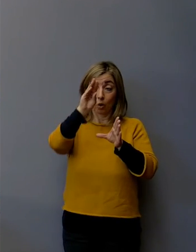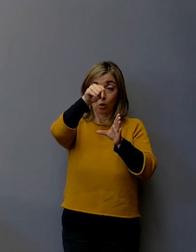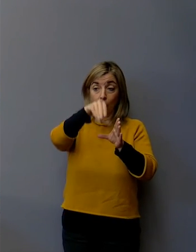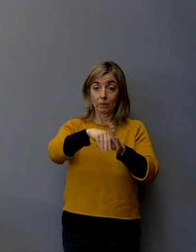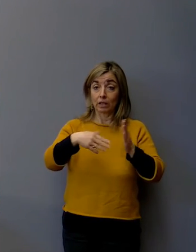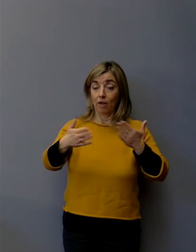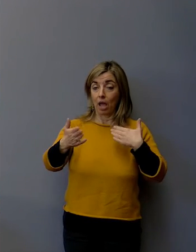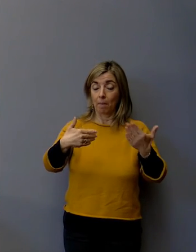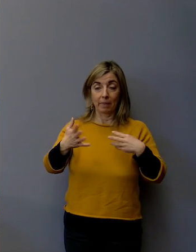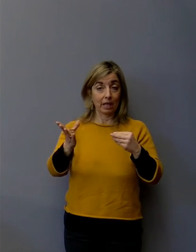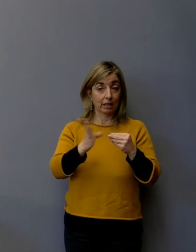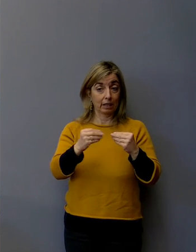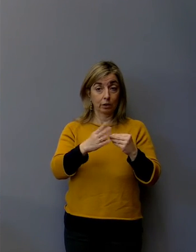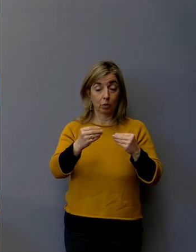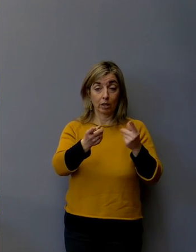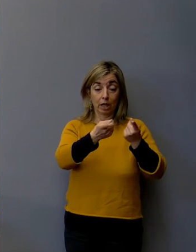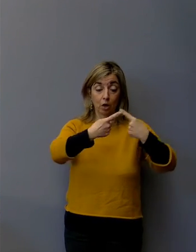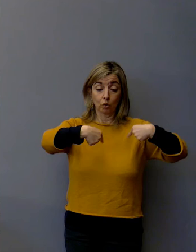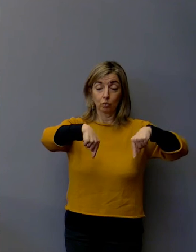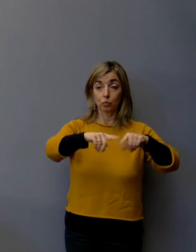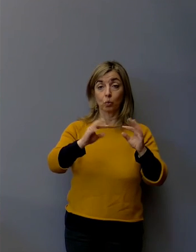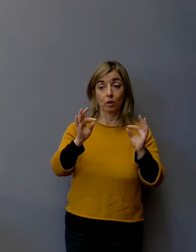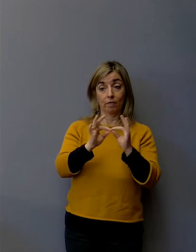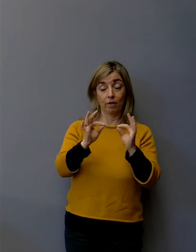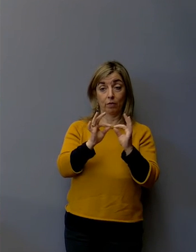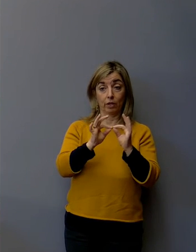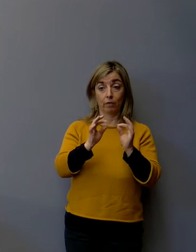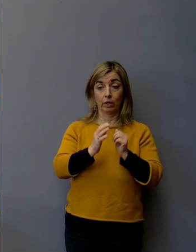col parere favorevole della giunta